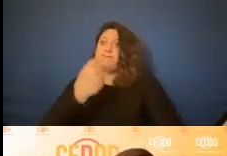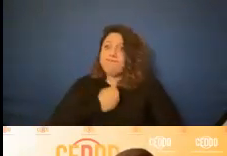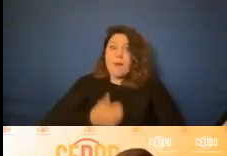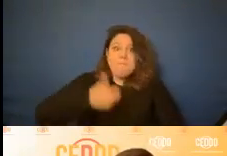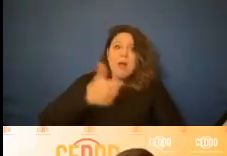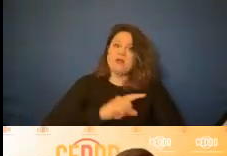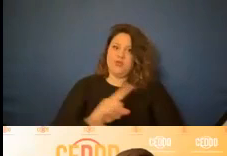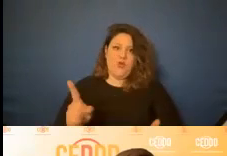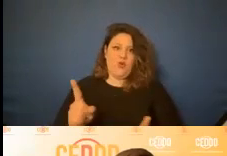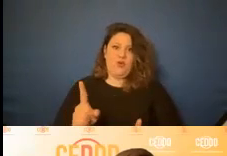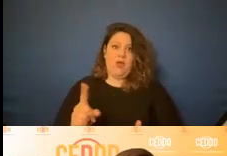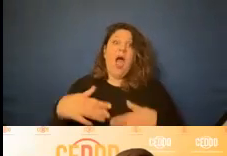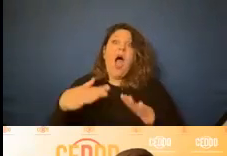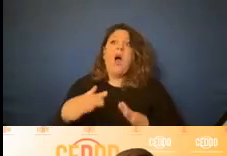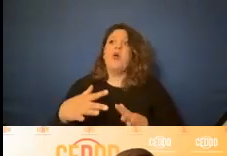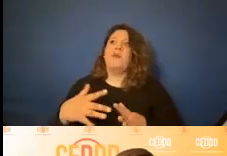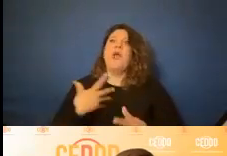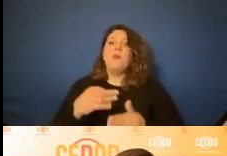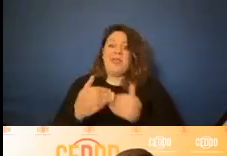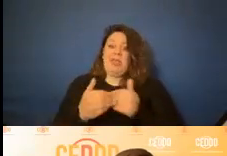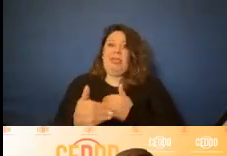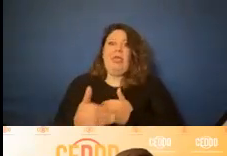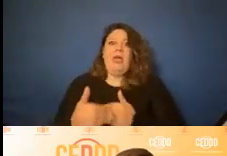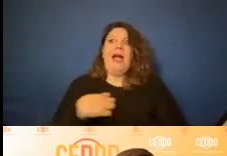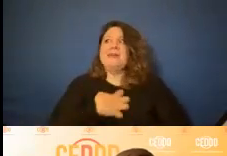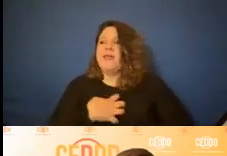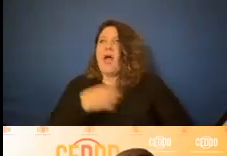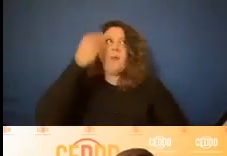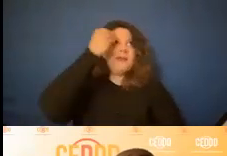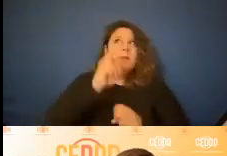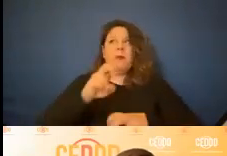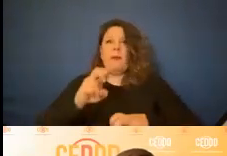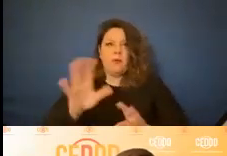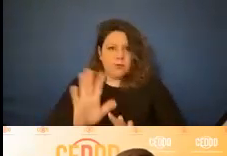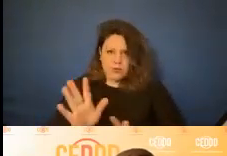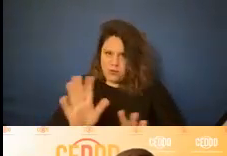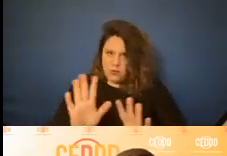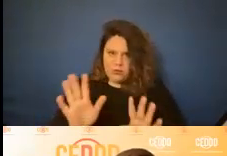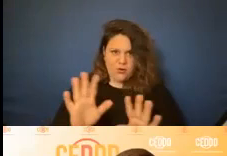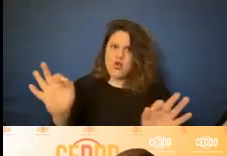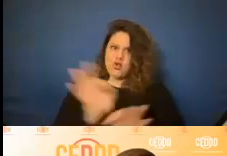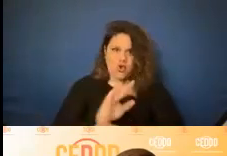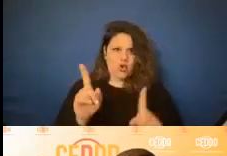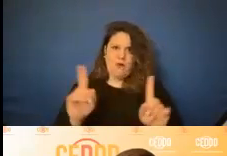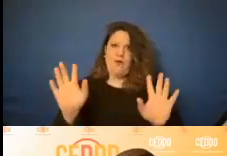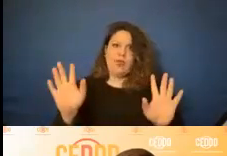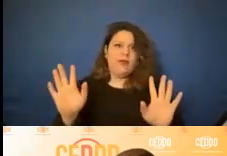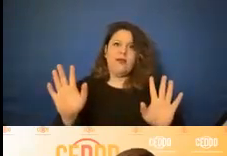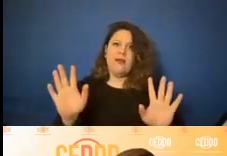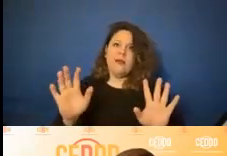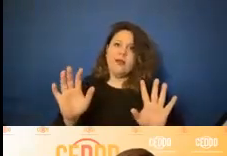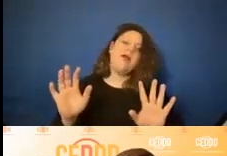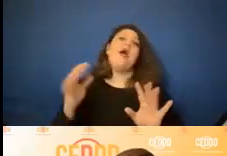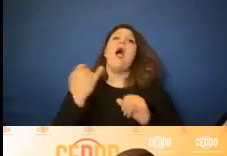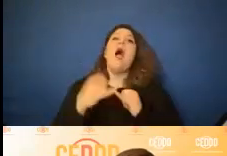eso suponga a corto plazo una ansiedad, porque pienso que va a ir a peor, no nos equivoquemos. Al final es más fácil meterse con